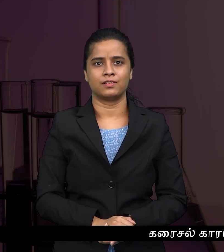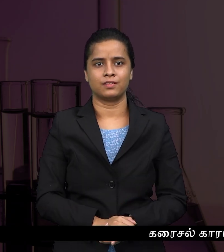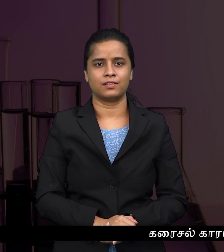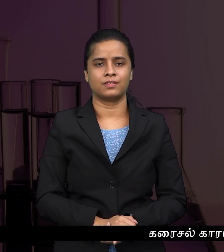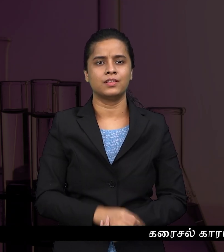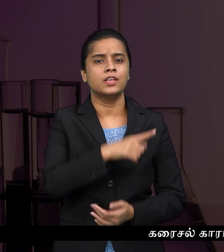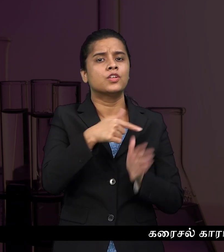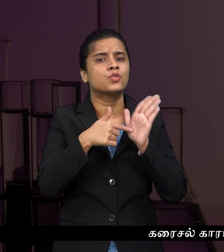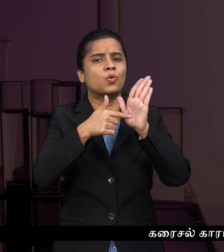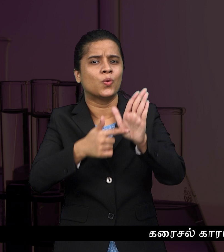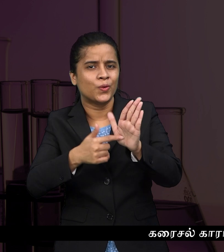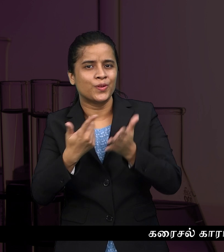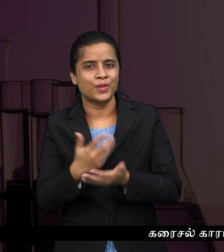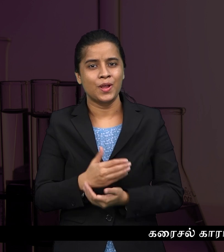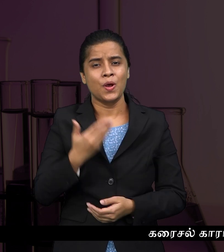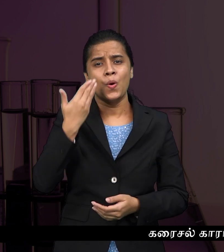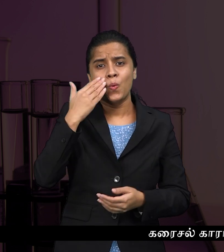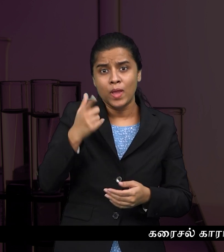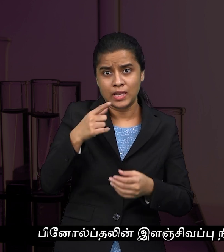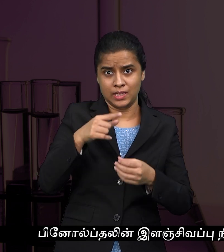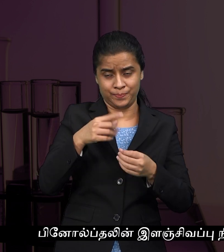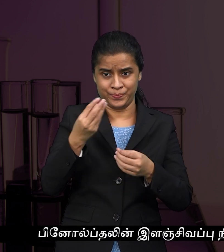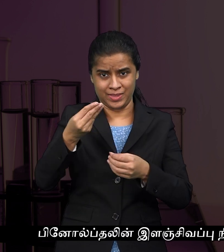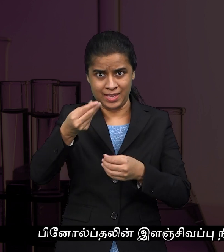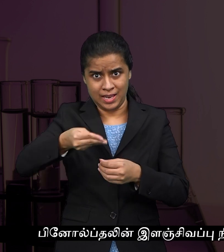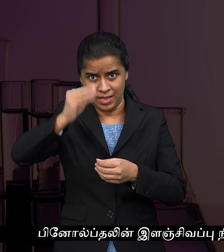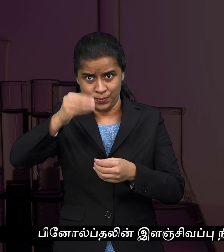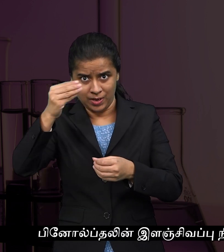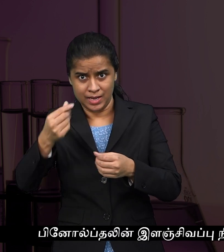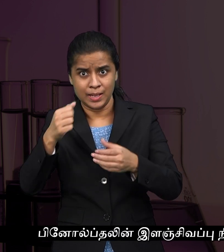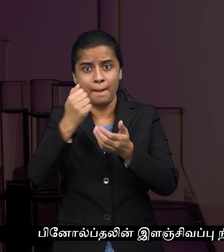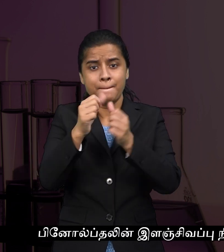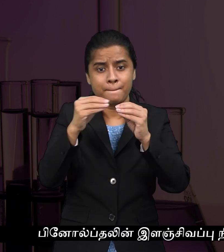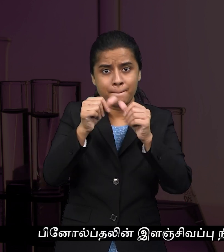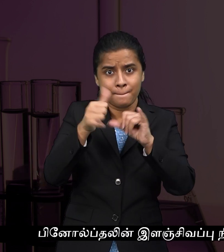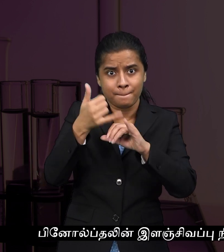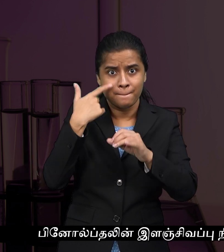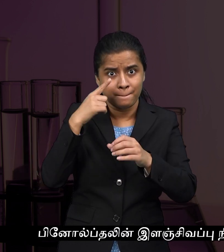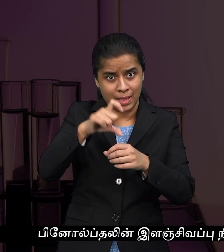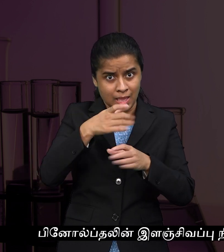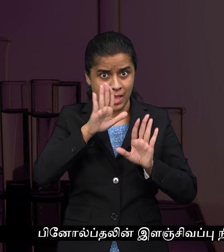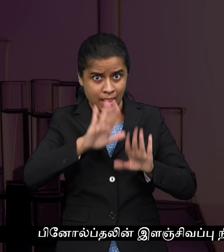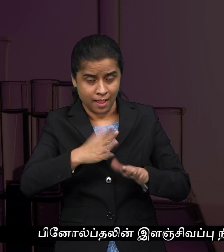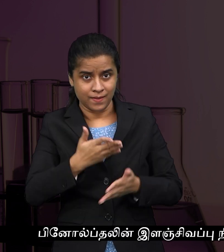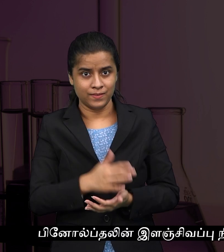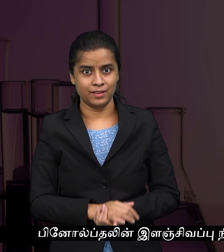கரைசல் காரங்களாக இருக்கும்போது பினாப்தலின் இளஞ்சிவப்பு நிறத்தை அளிக்கிறது என்பது தெளிவாகிறது.